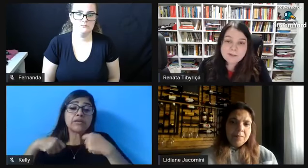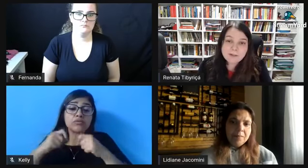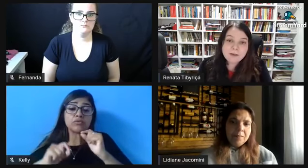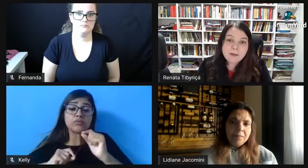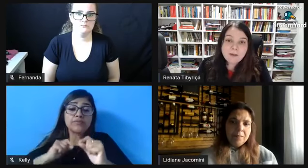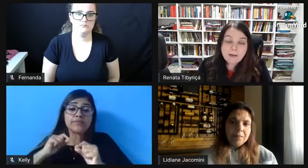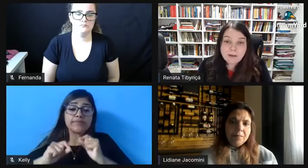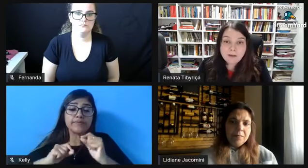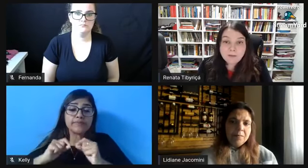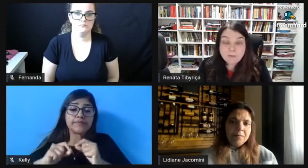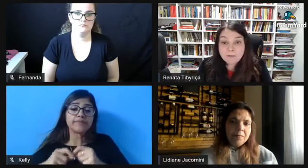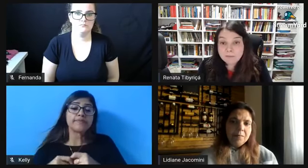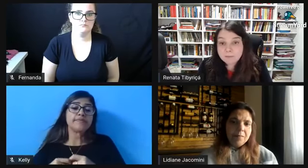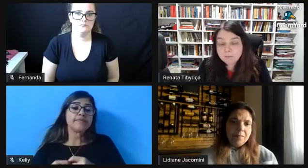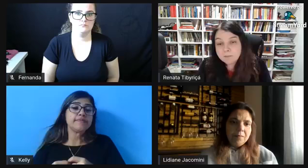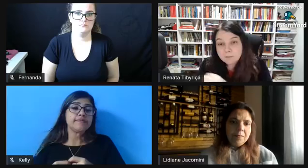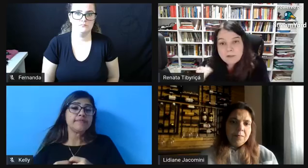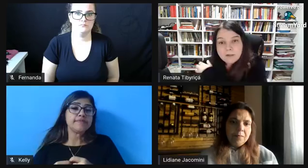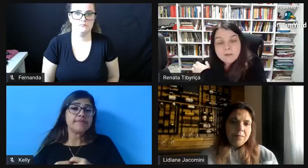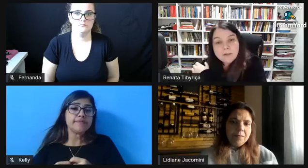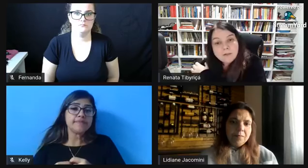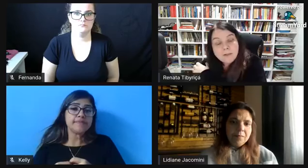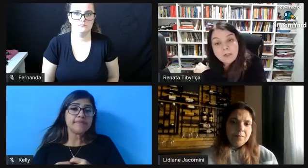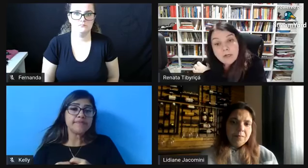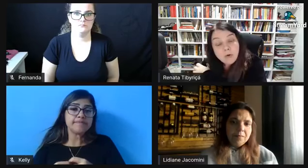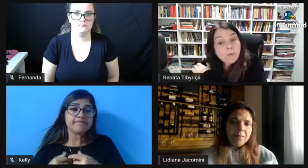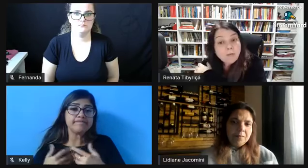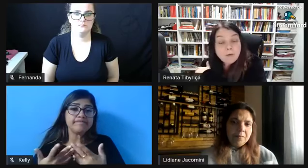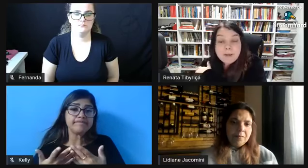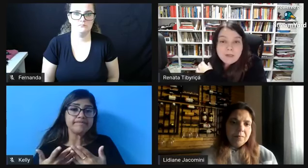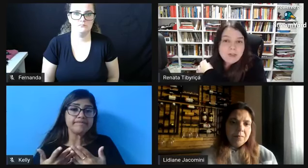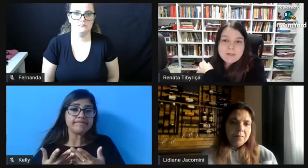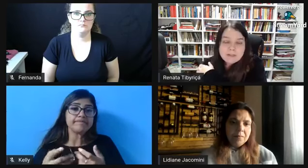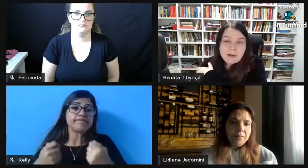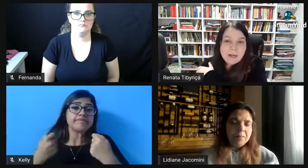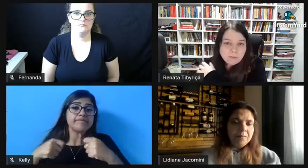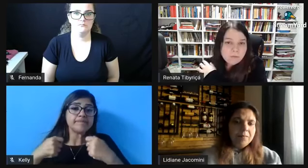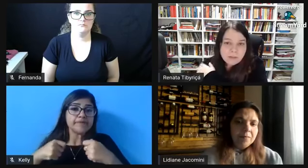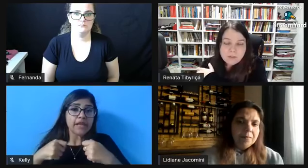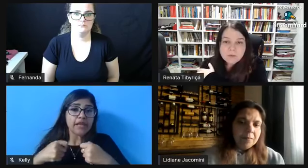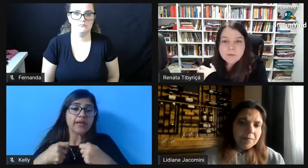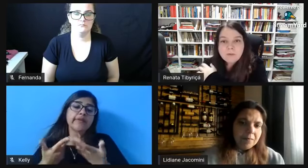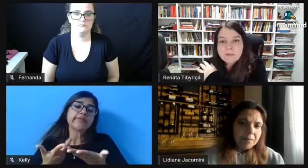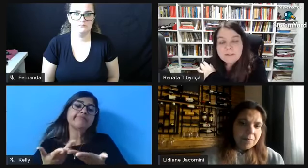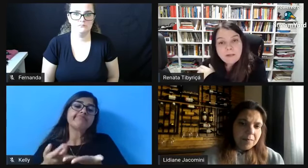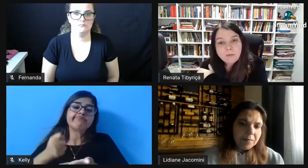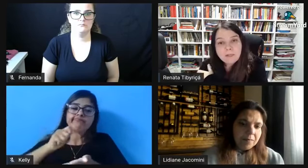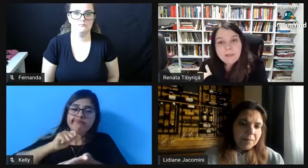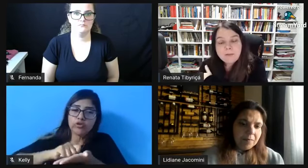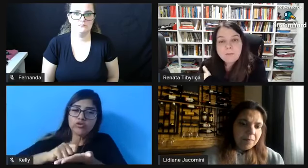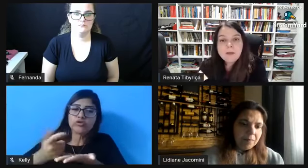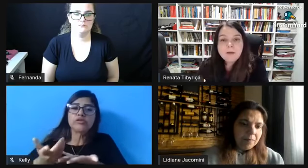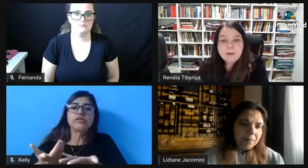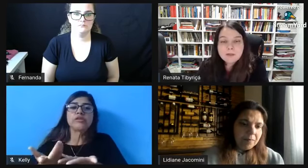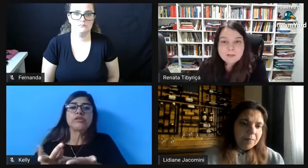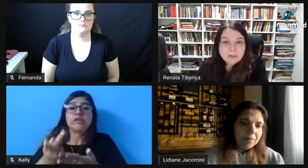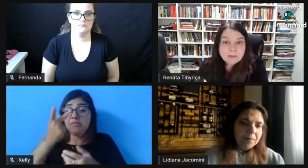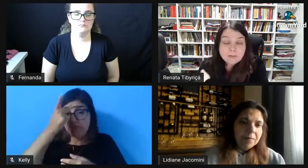como essa é deixar de alguma forma registrado isso, então ver se tem alguém